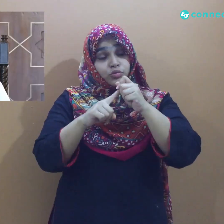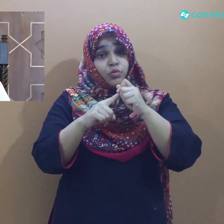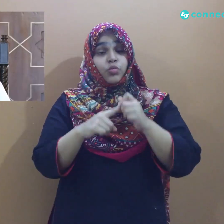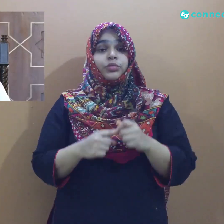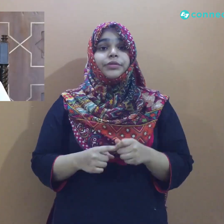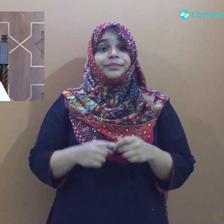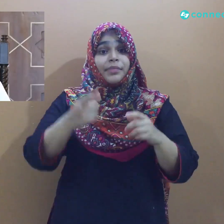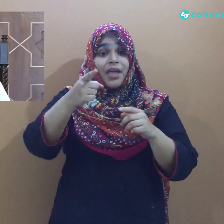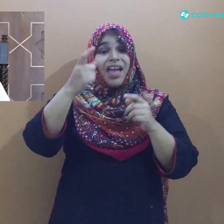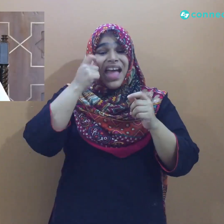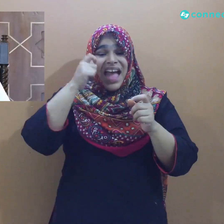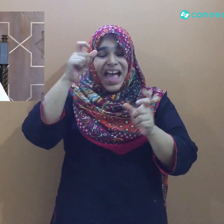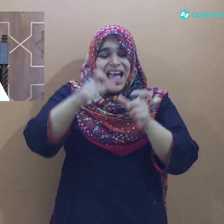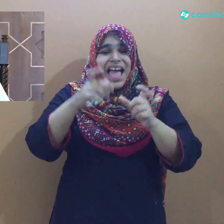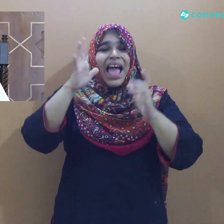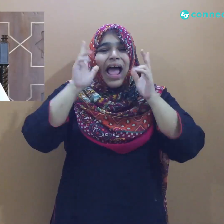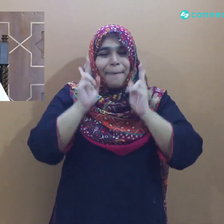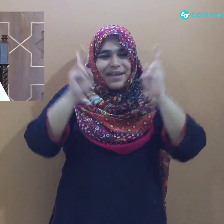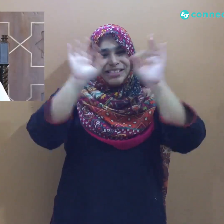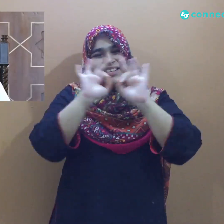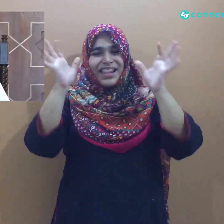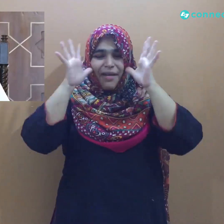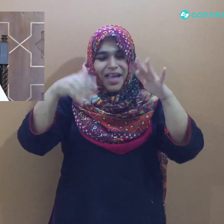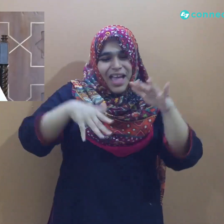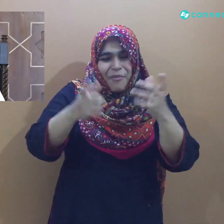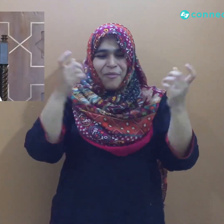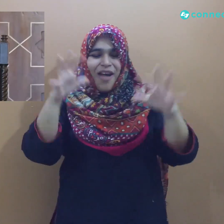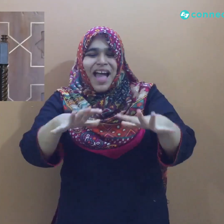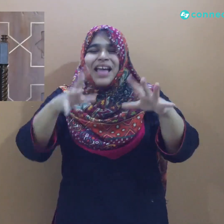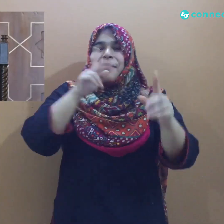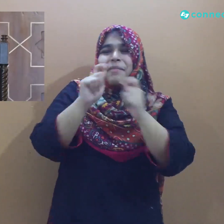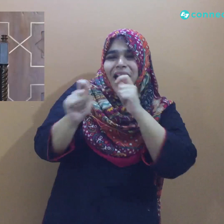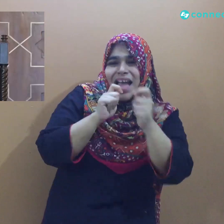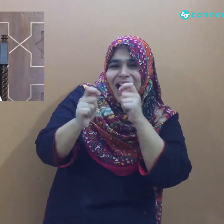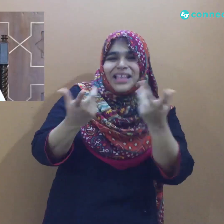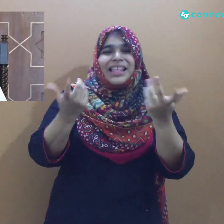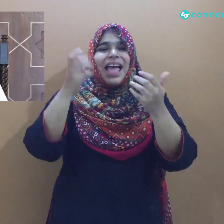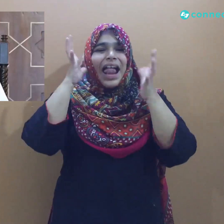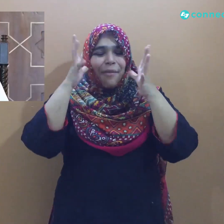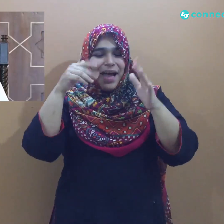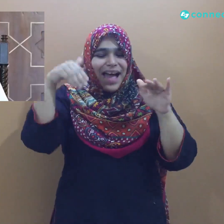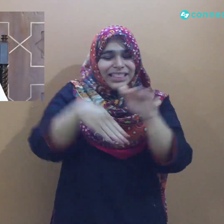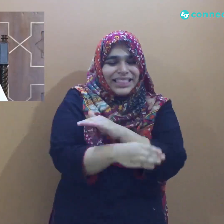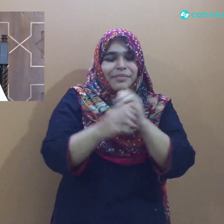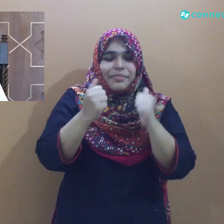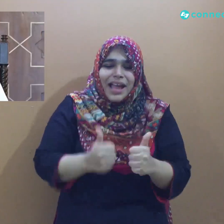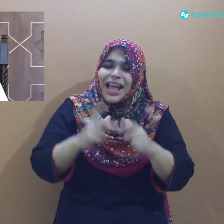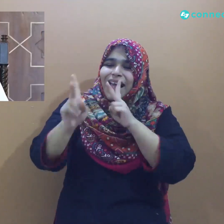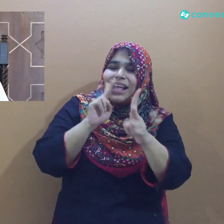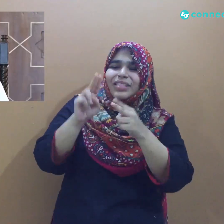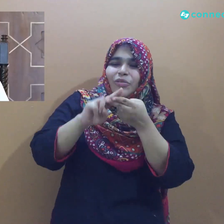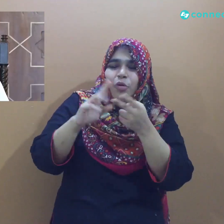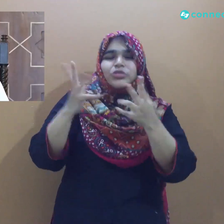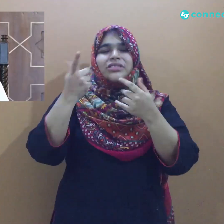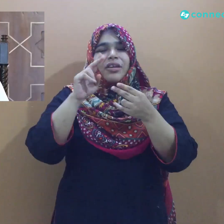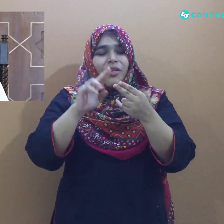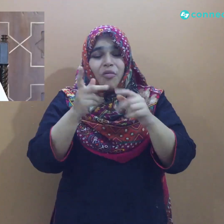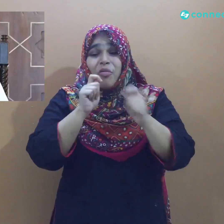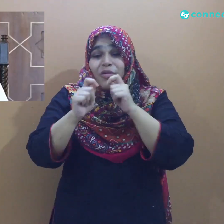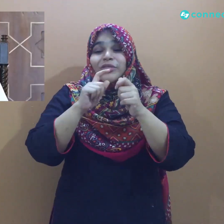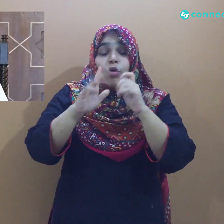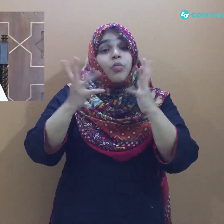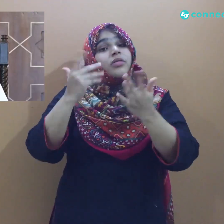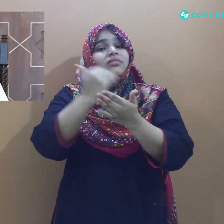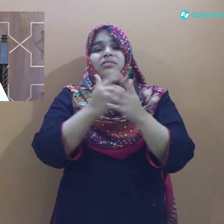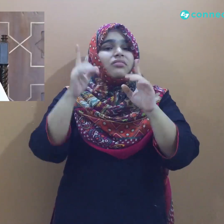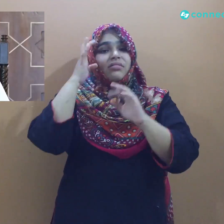میں مجمع لگانے سے گریز کیا جائے، جو گفتگو قریب بیٹھ کر کی جاتی ہے اس سے گریز کیا جائے، حالات اس بات